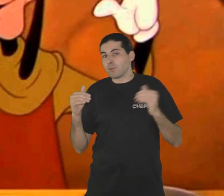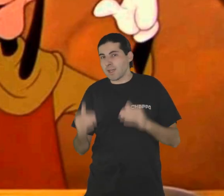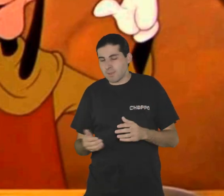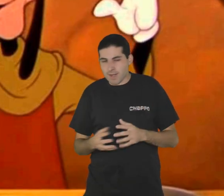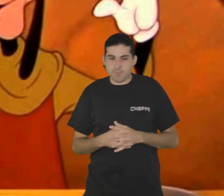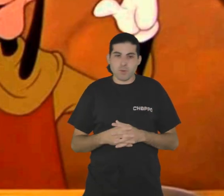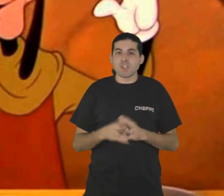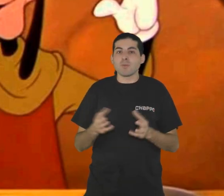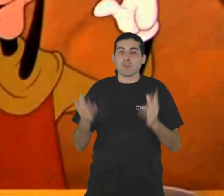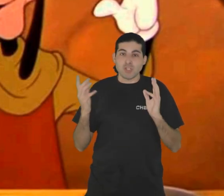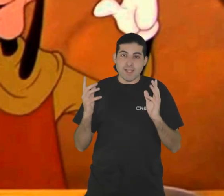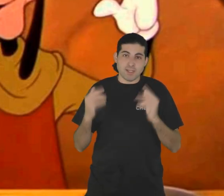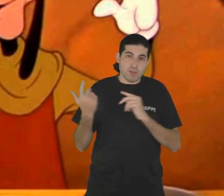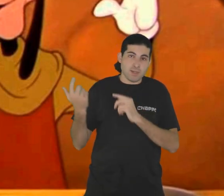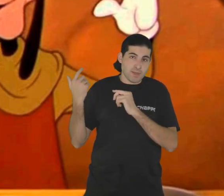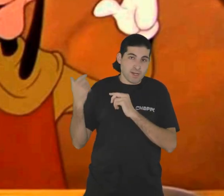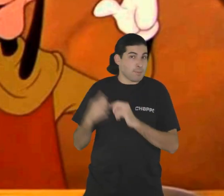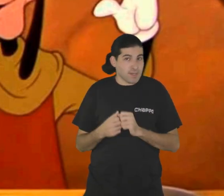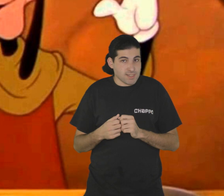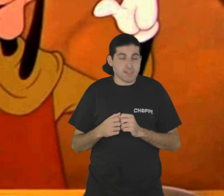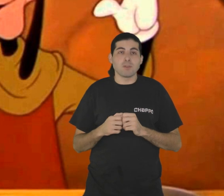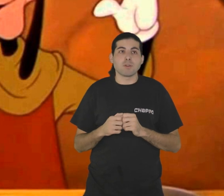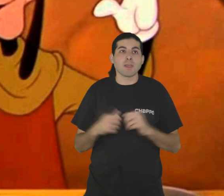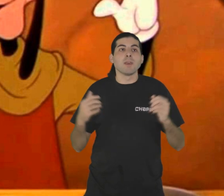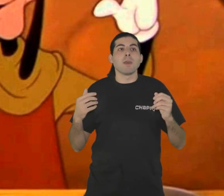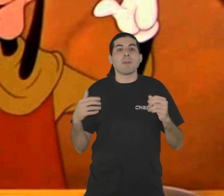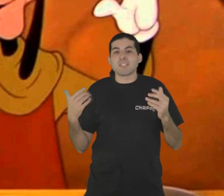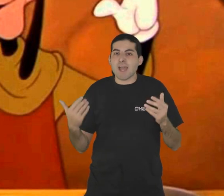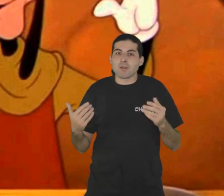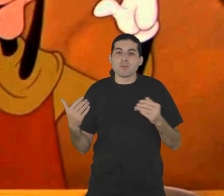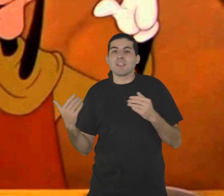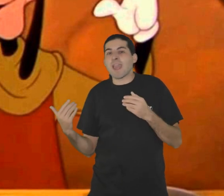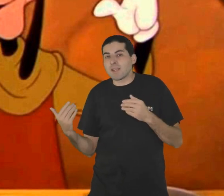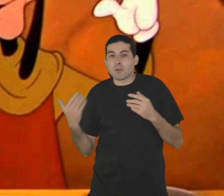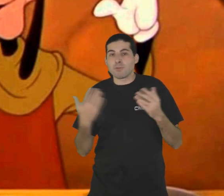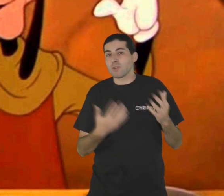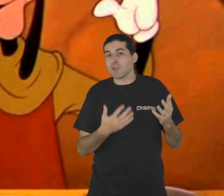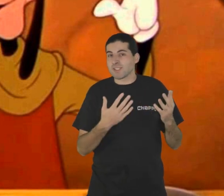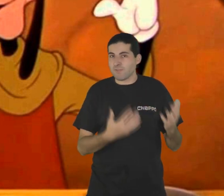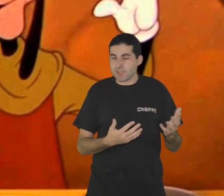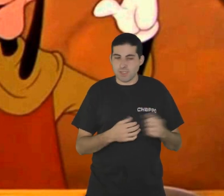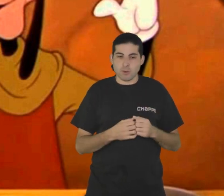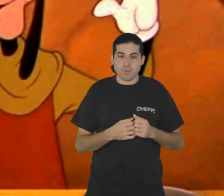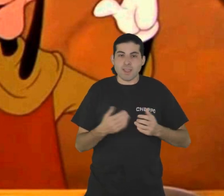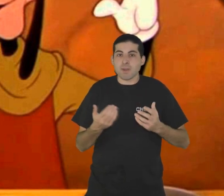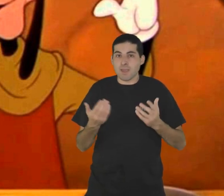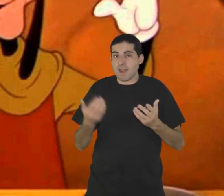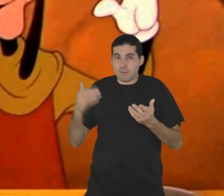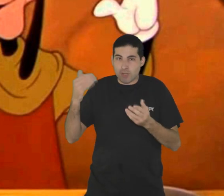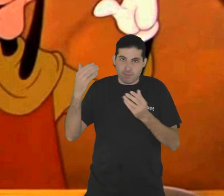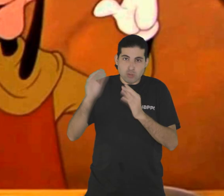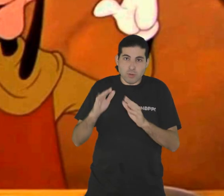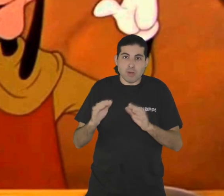era in caduta libera, così come successe quindi per l'apprendista stregone. Pensarono di renderlo il protagonista effettivo, anche